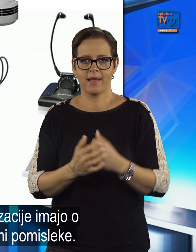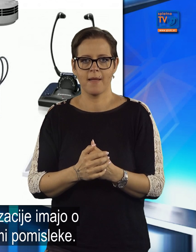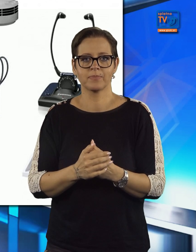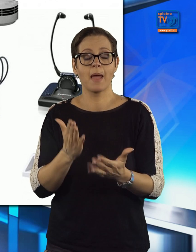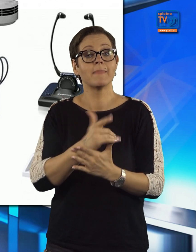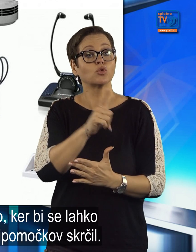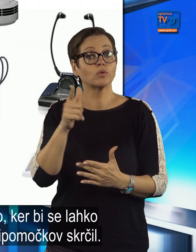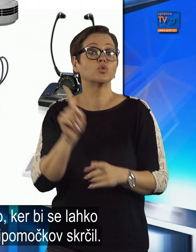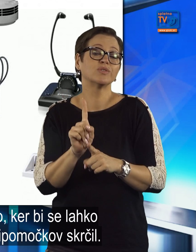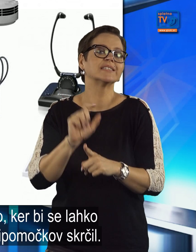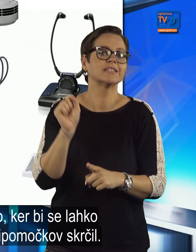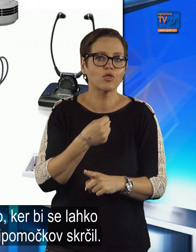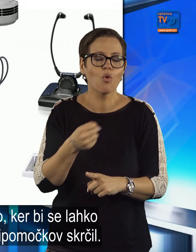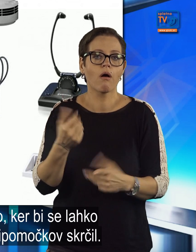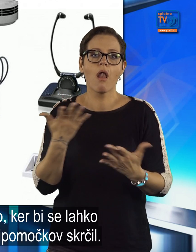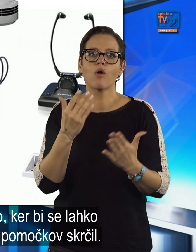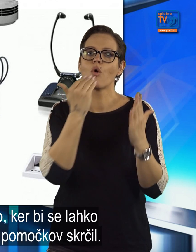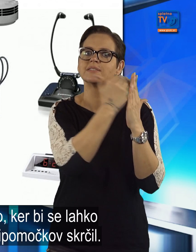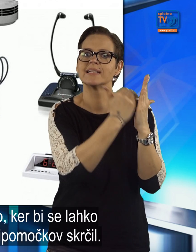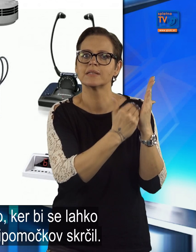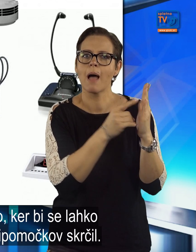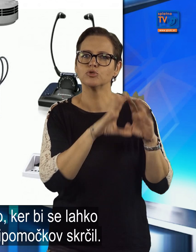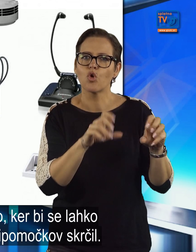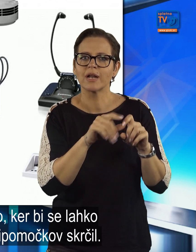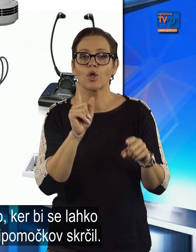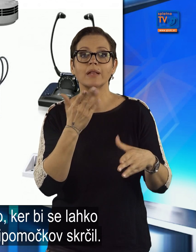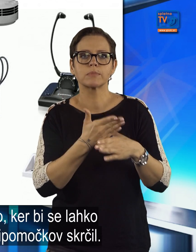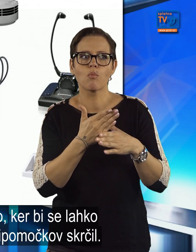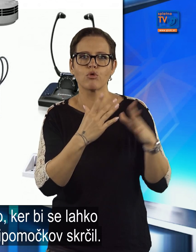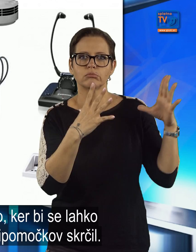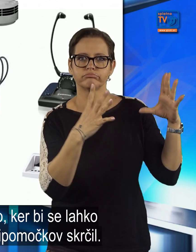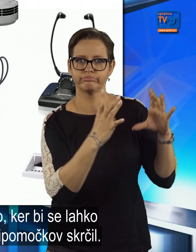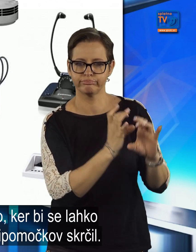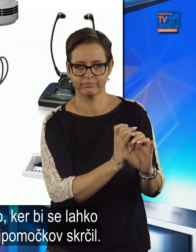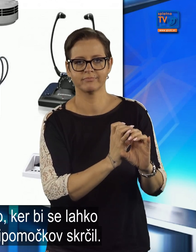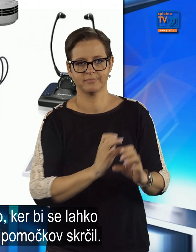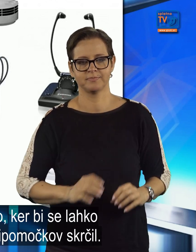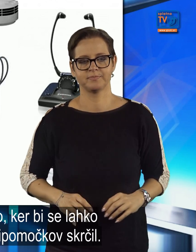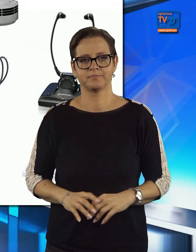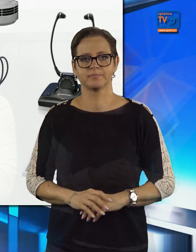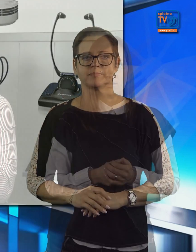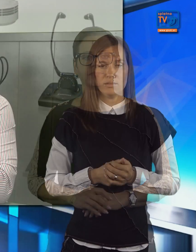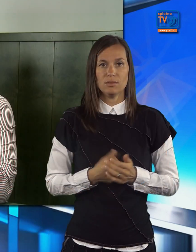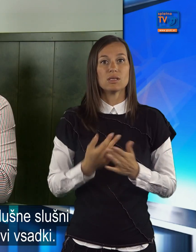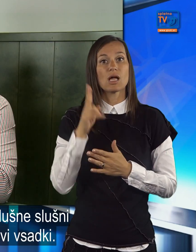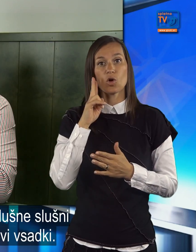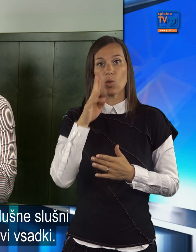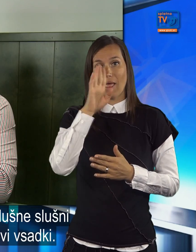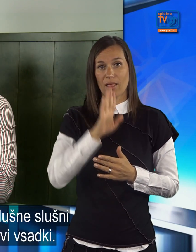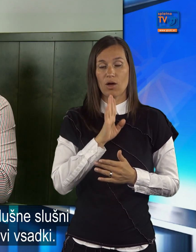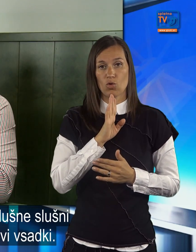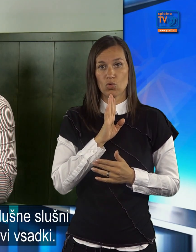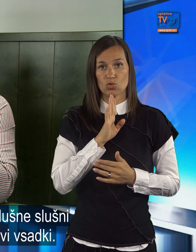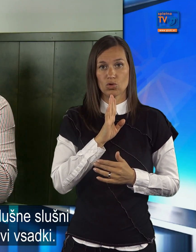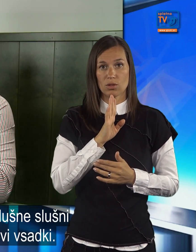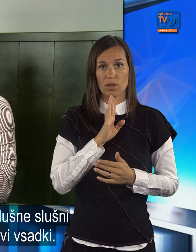pomisleke. Med drugim tudi zato, ker bi se lahko seznam storitev in pripomočkov skrčil. Za gluhe in